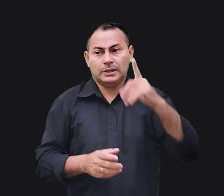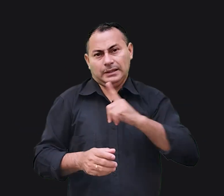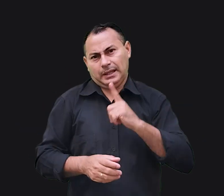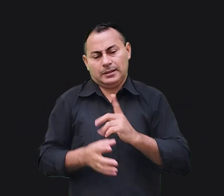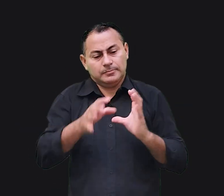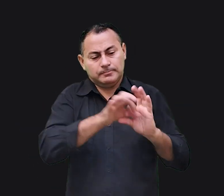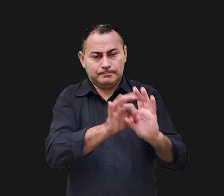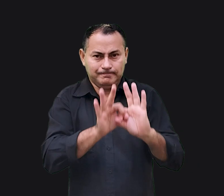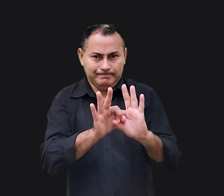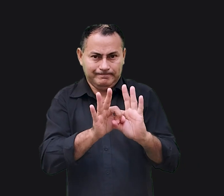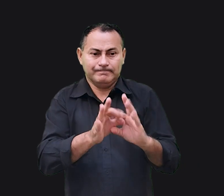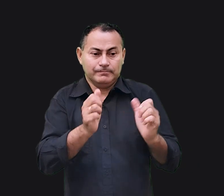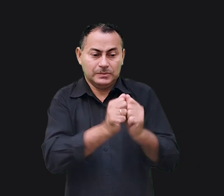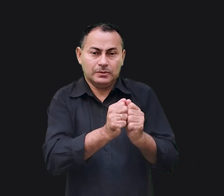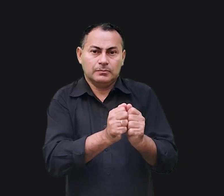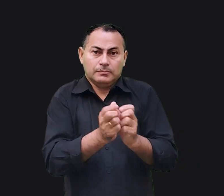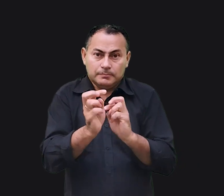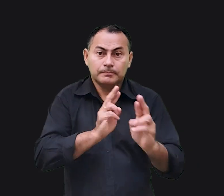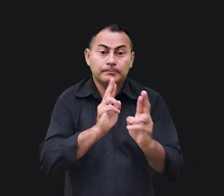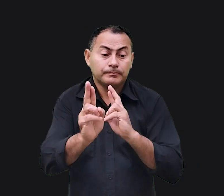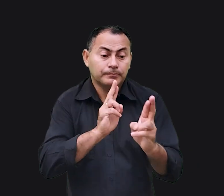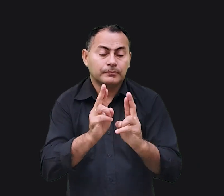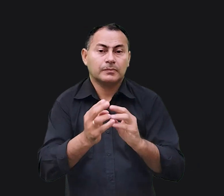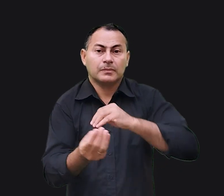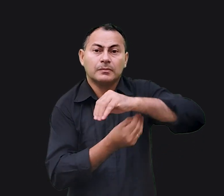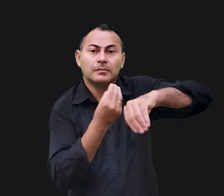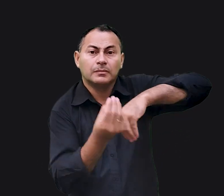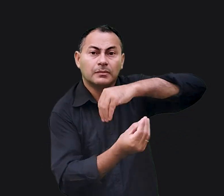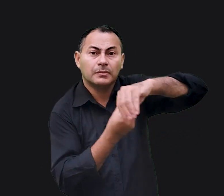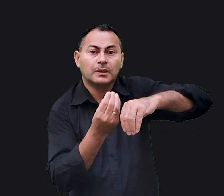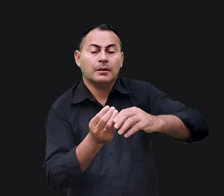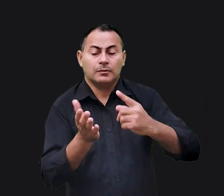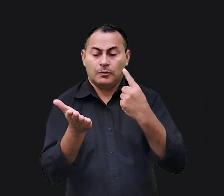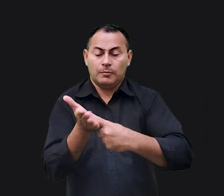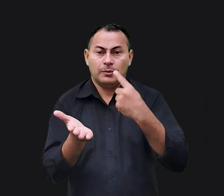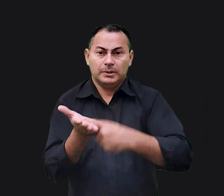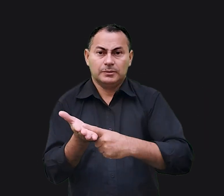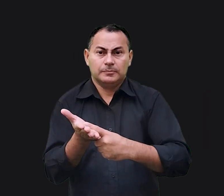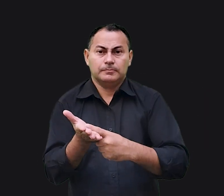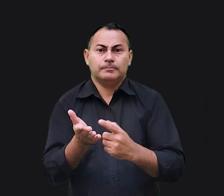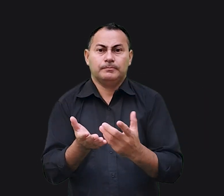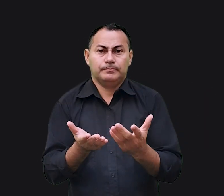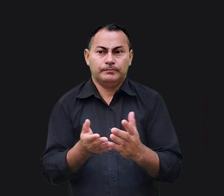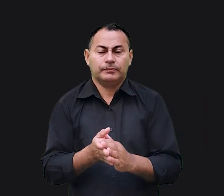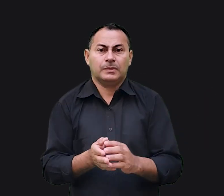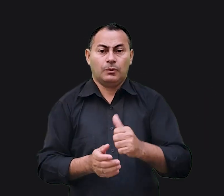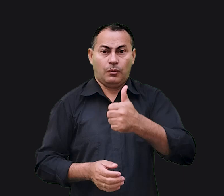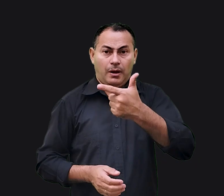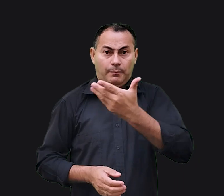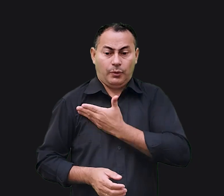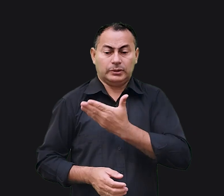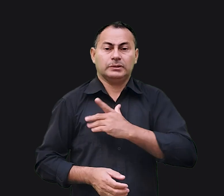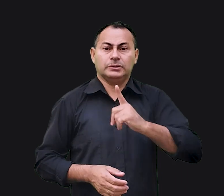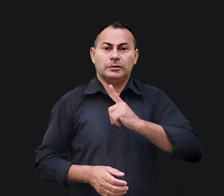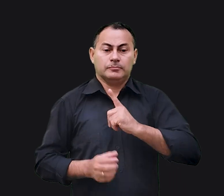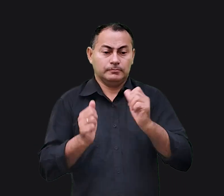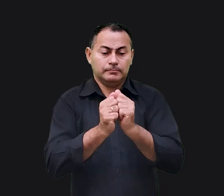uma parceria, um relacionamento que envolva compromisso. Os apóstolos tinham isso com Jesus, eles